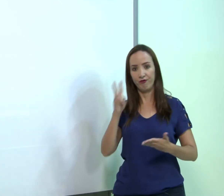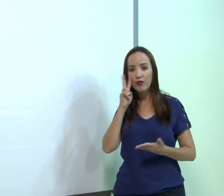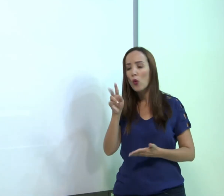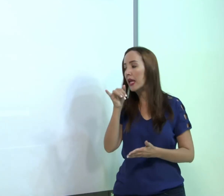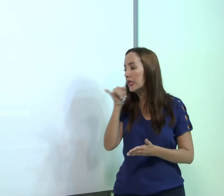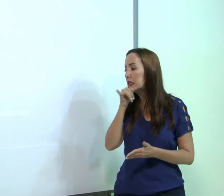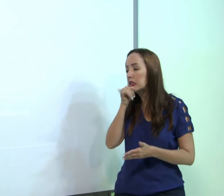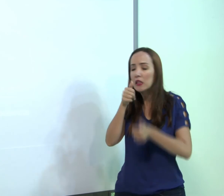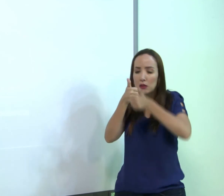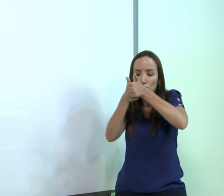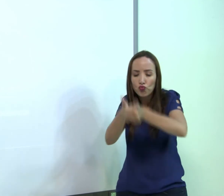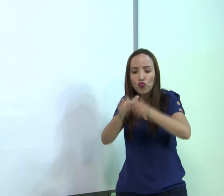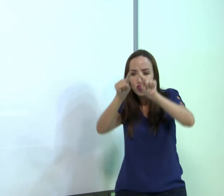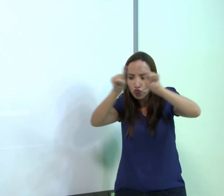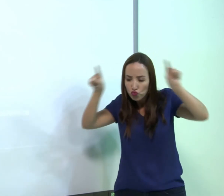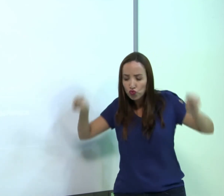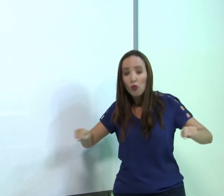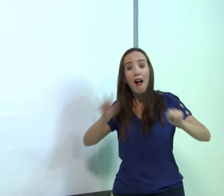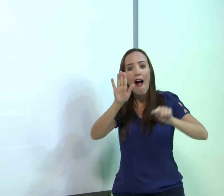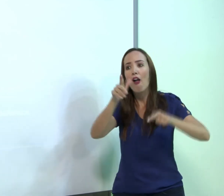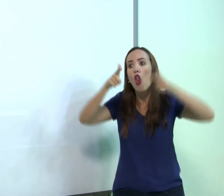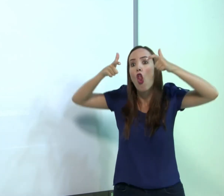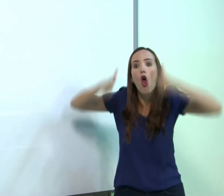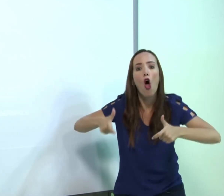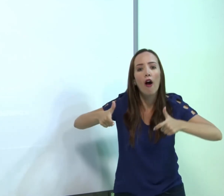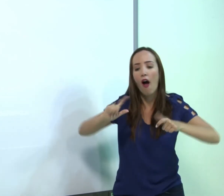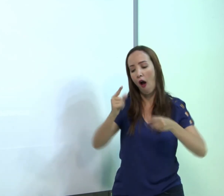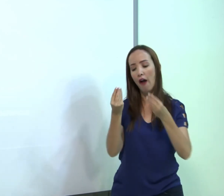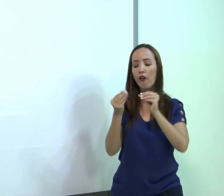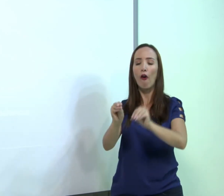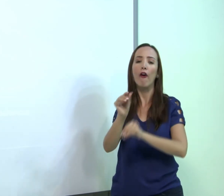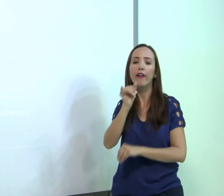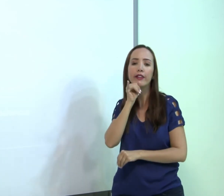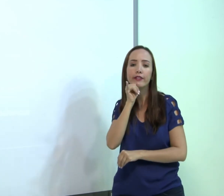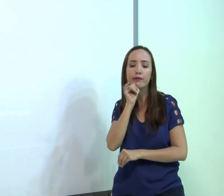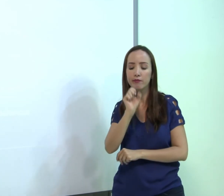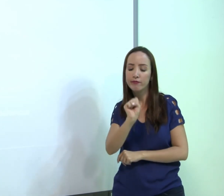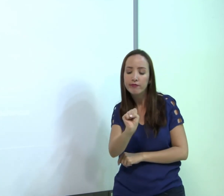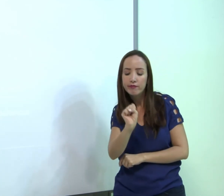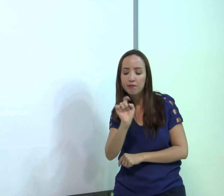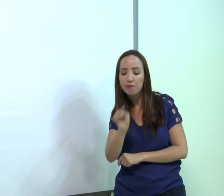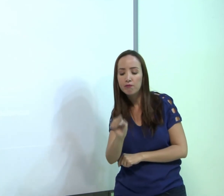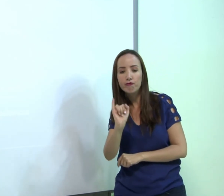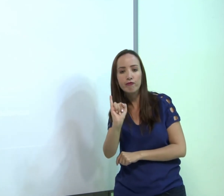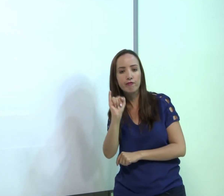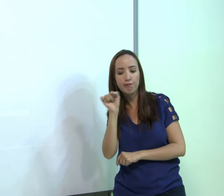Perceberam? Então, acompanhamos essa informação, por exemplo,